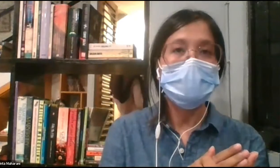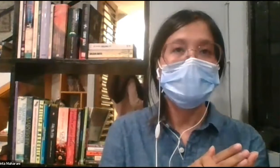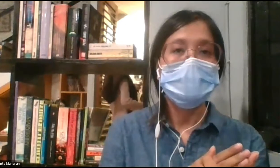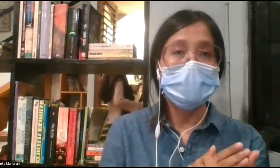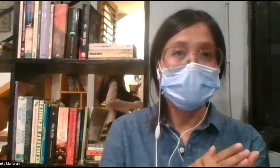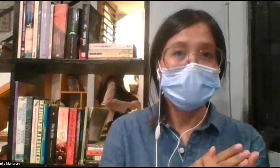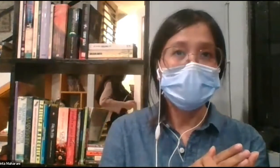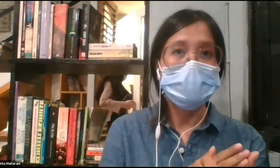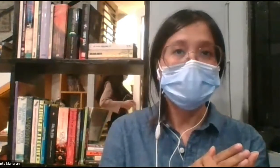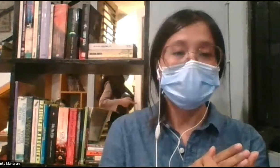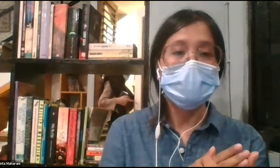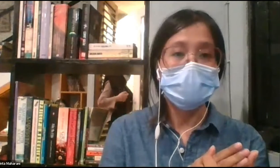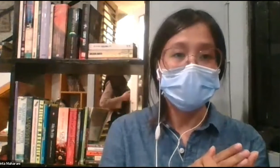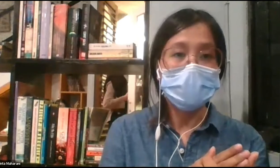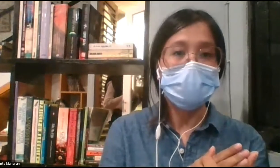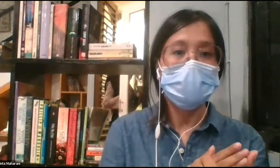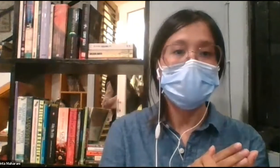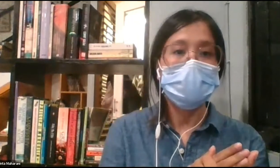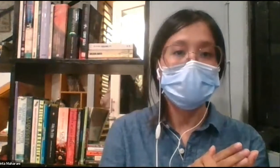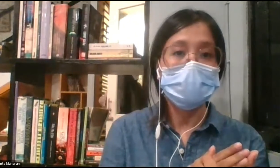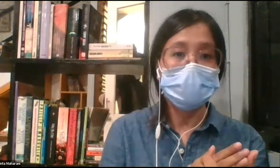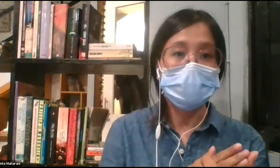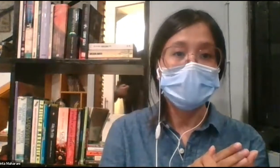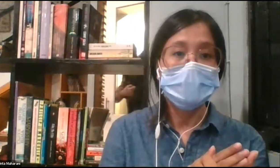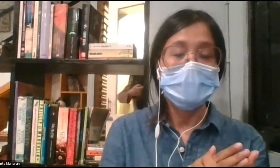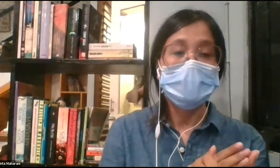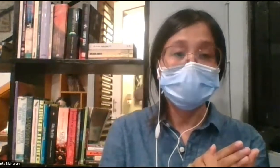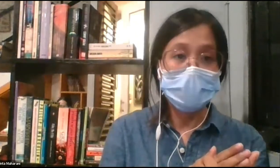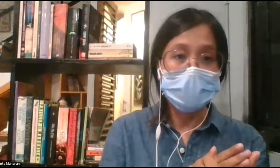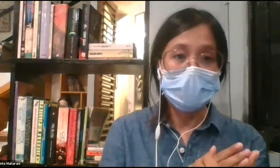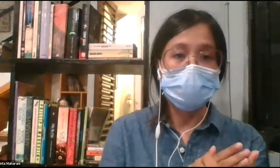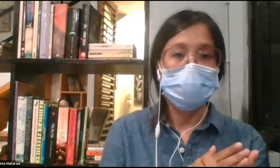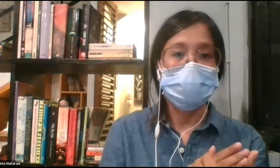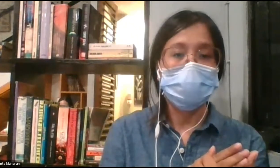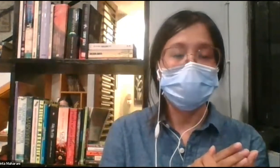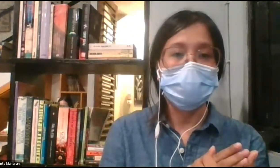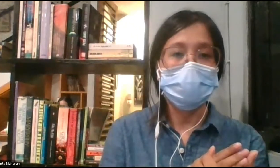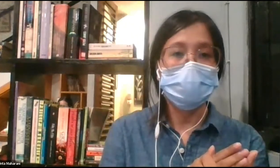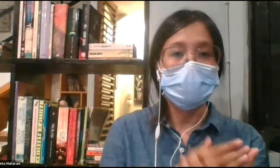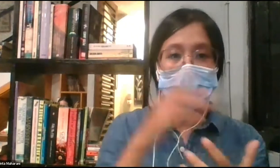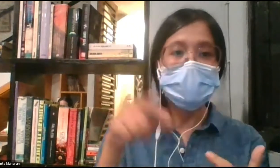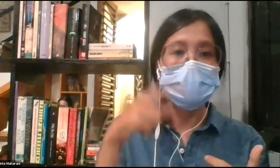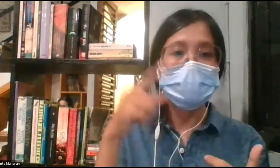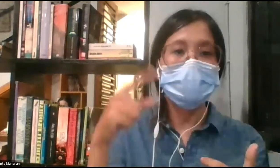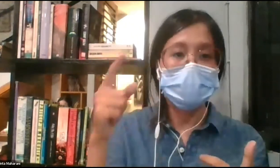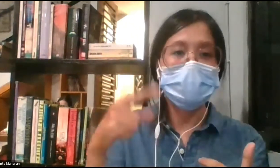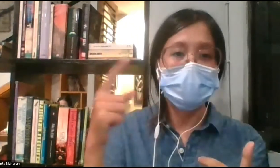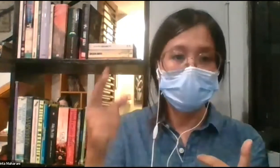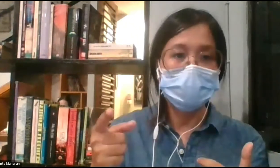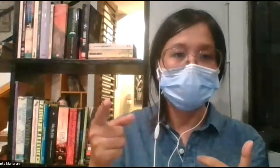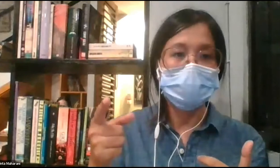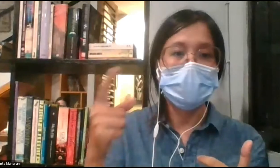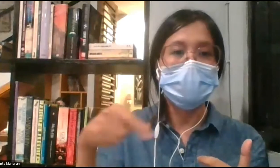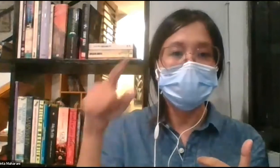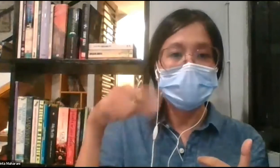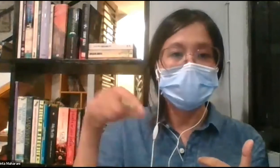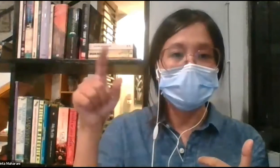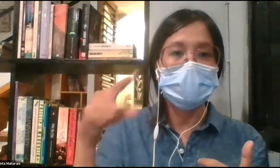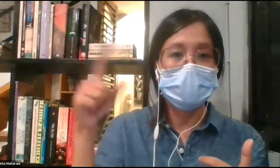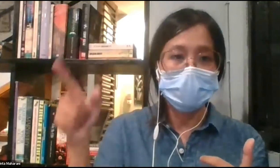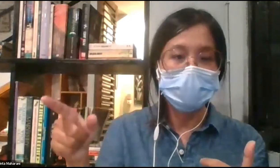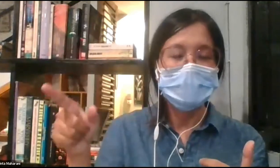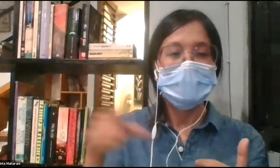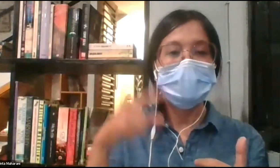menyediakan fasilitas yang ramah terhadap difabel. Kenapa sampai terjadi itu? Maka itu